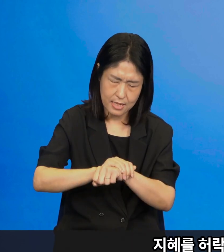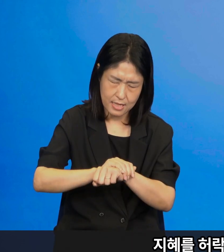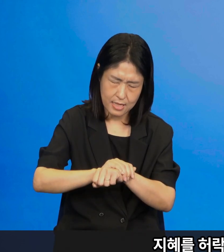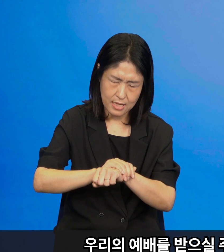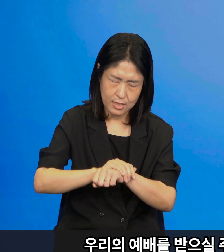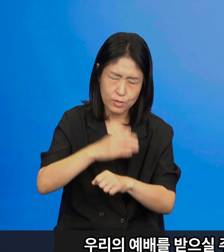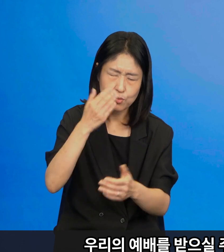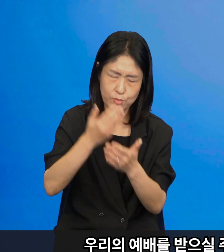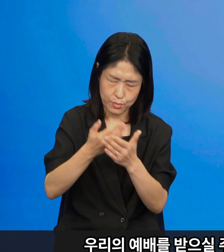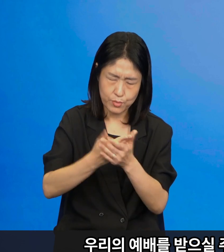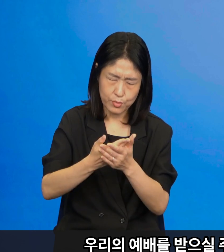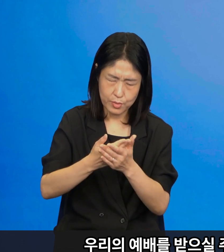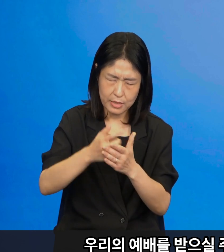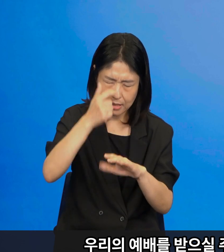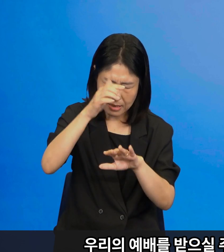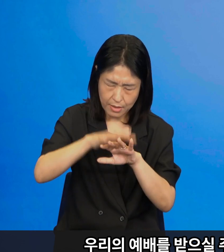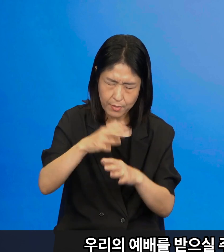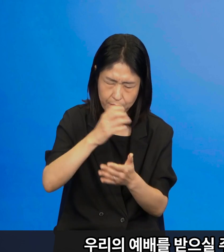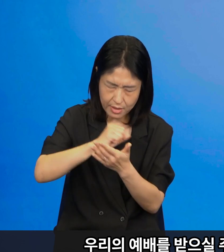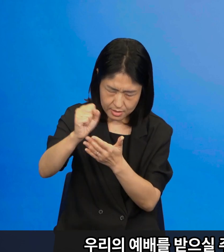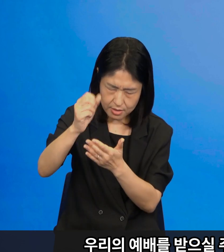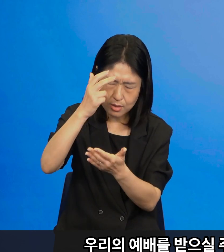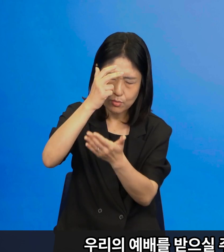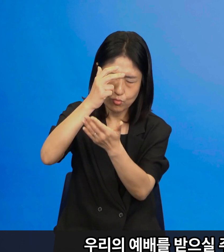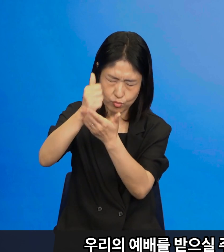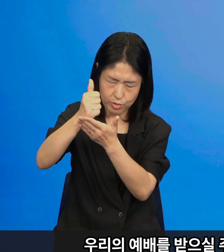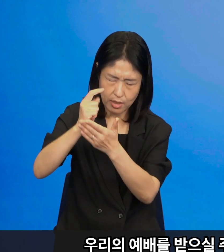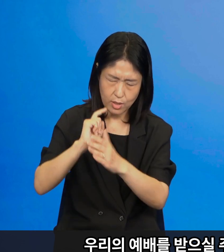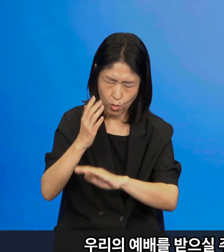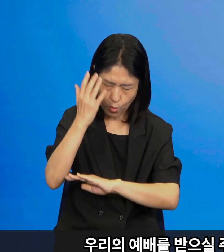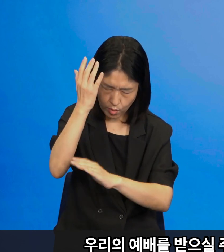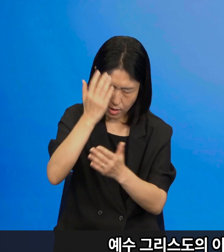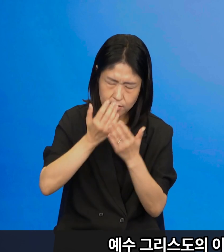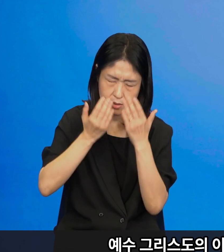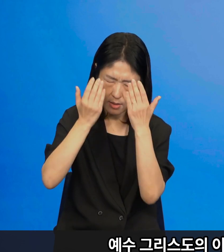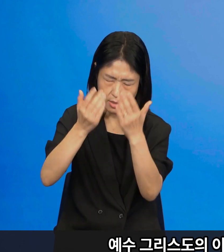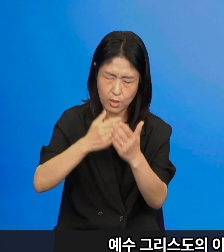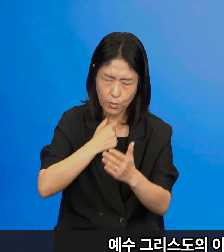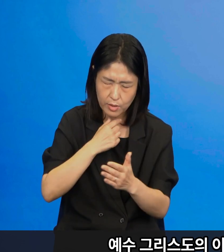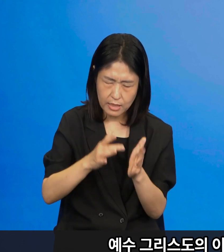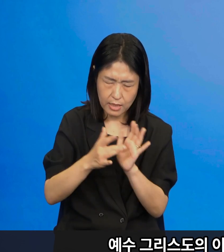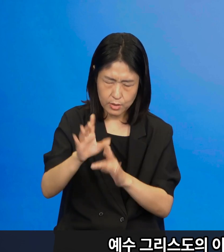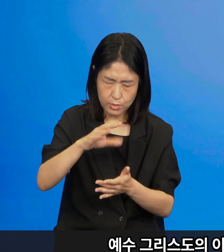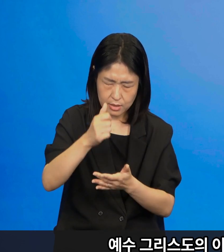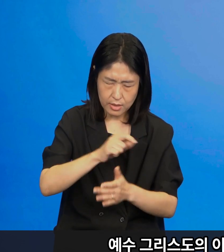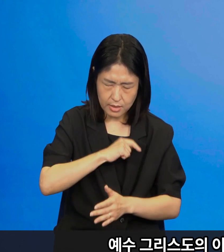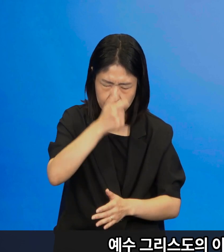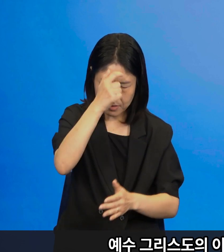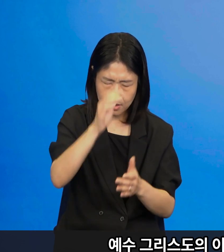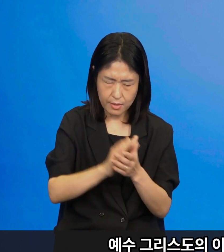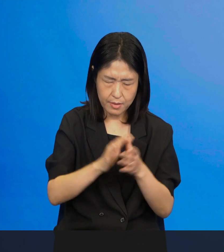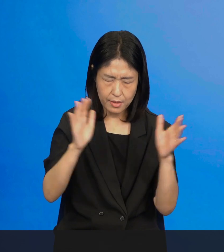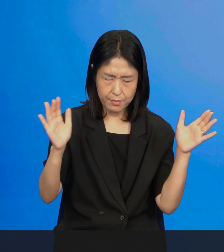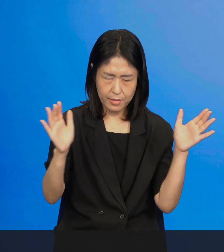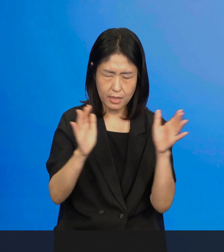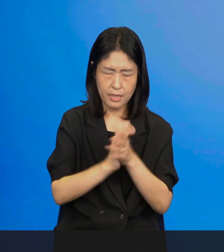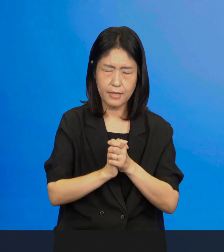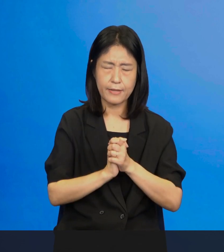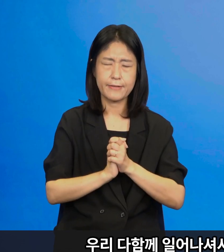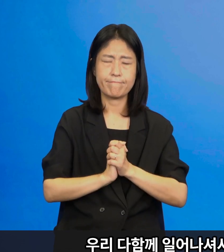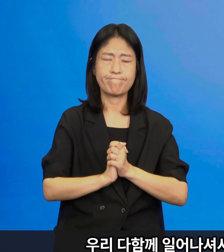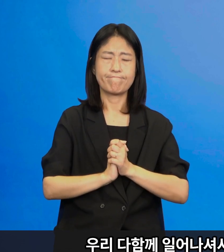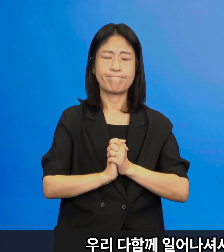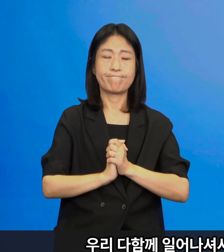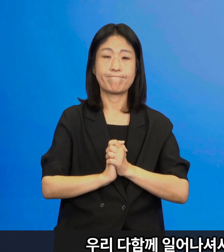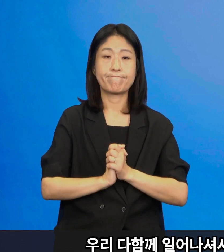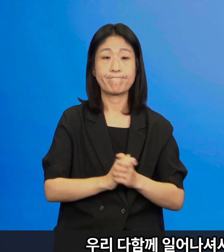주시옵소서. 우리의 예배를 받으실 주님께만 영광 돌리기를 원하고 예수 그리스도의 이름으로 기도드렸습니다. 아멘.